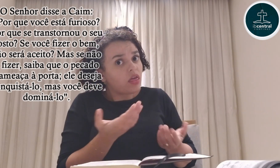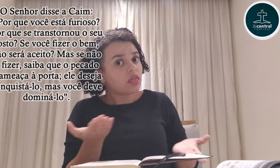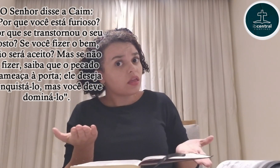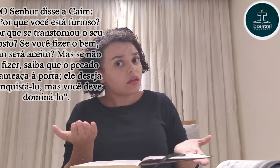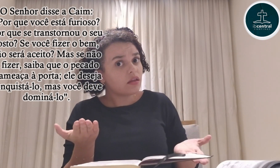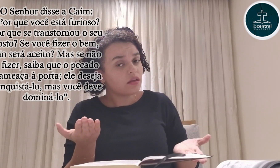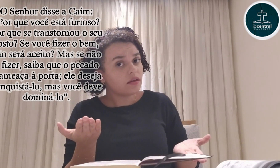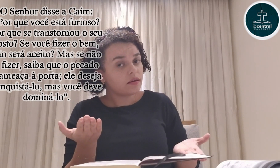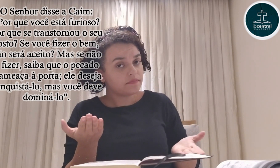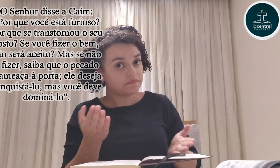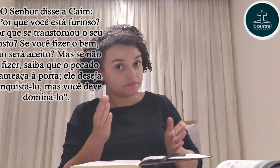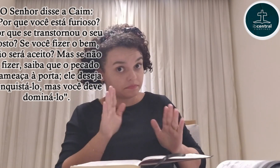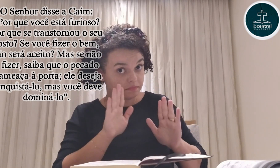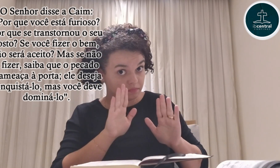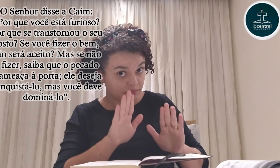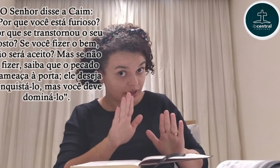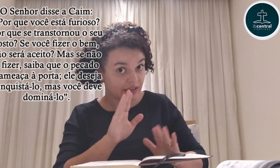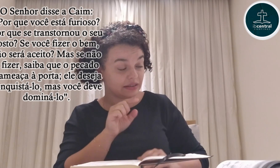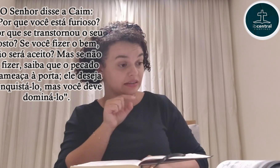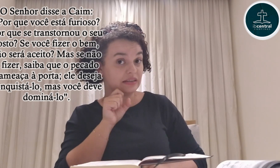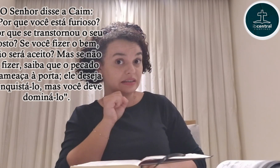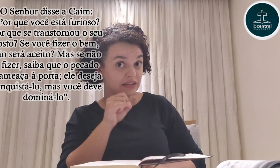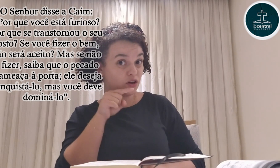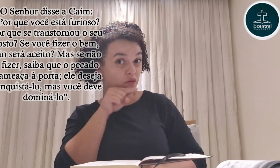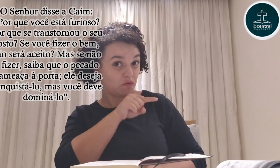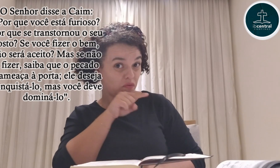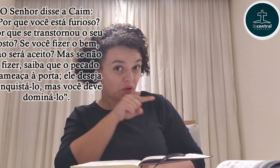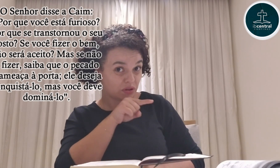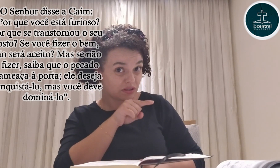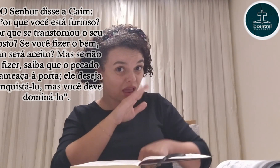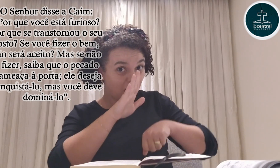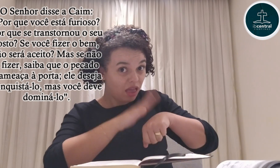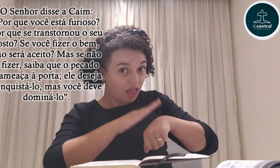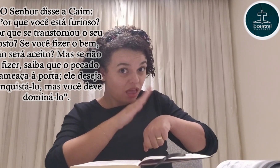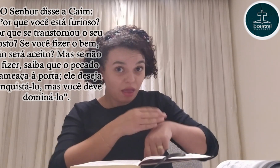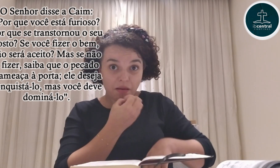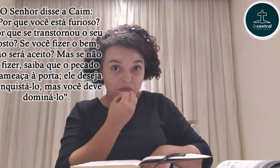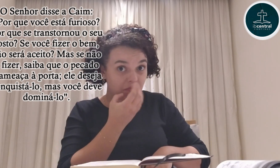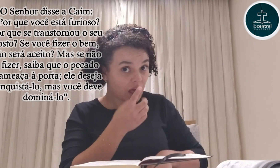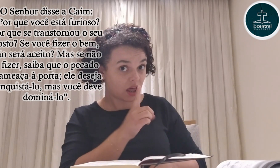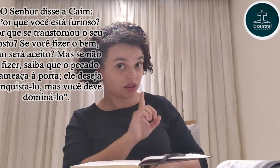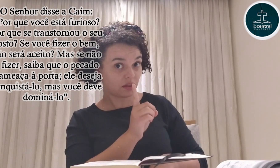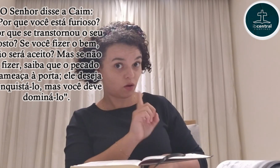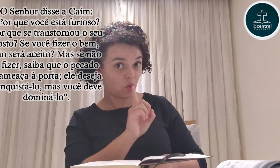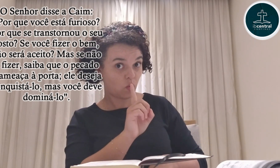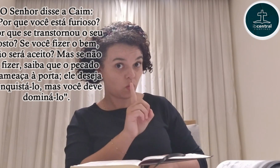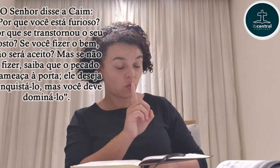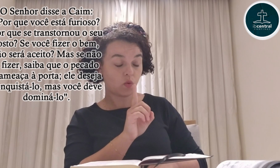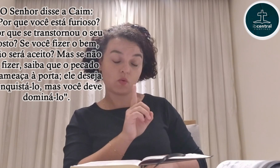Se você fizer o bem, não será aceito? Mas, se não o fizer,